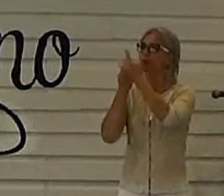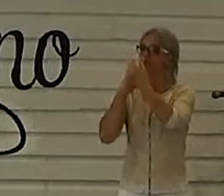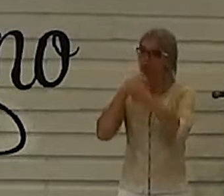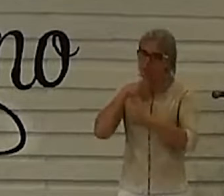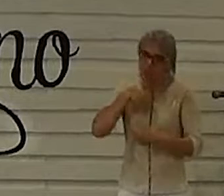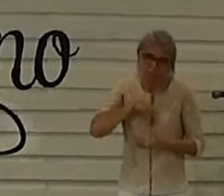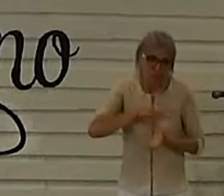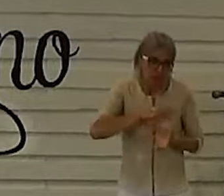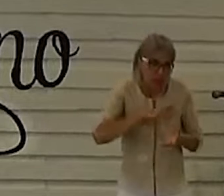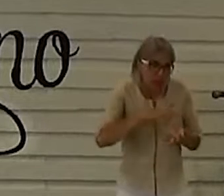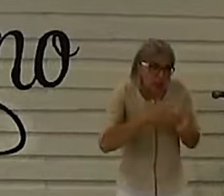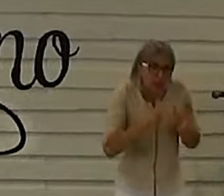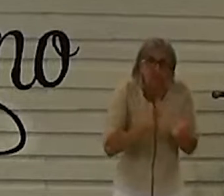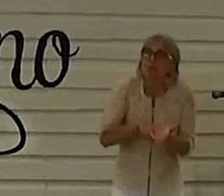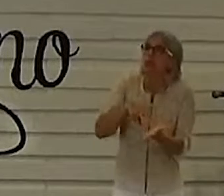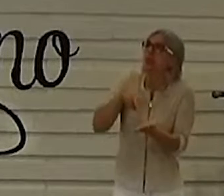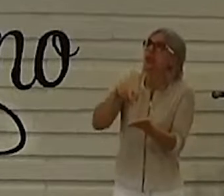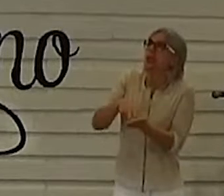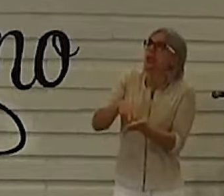piedi,